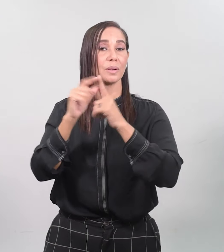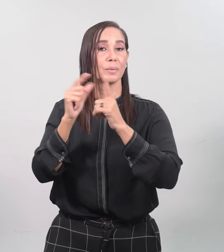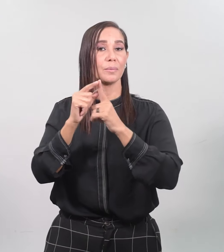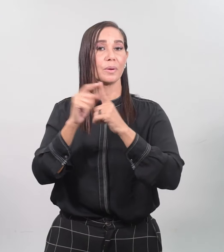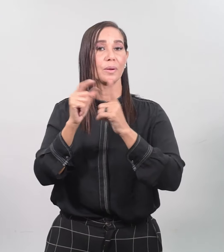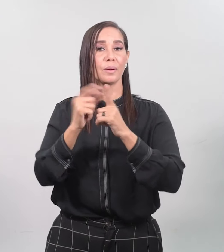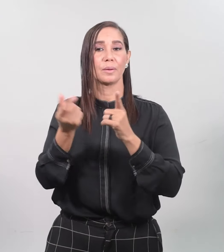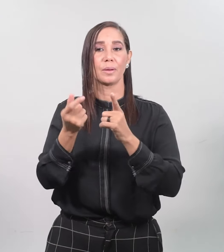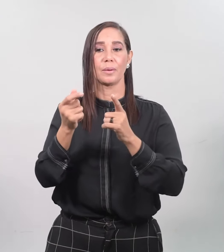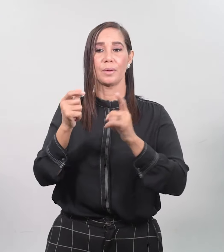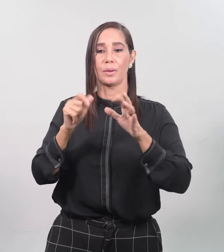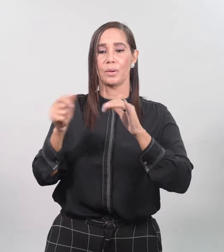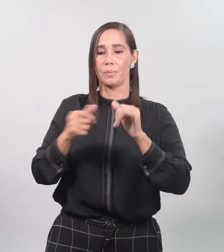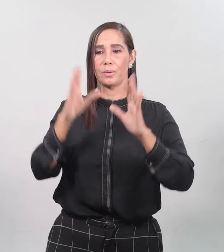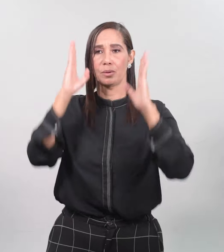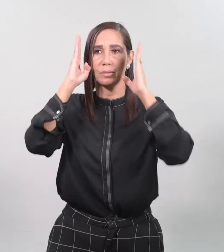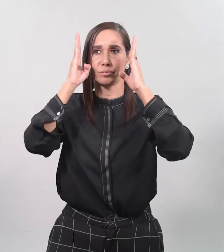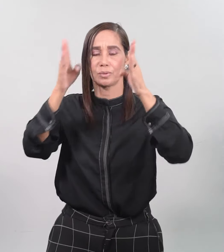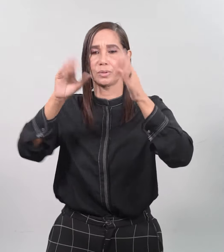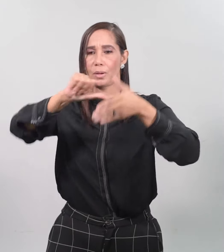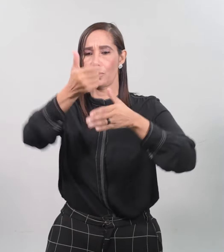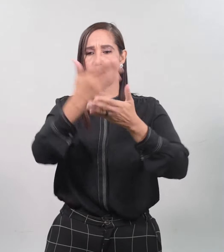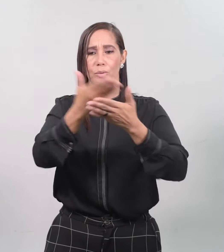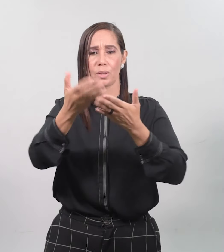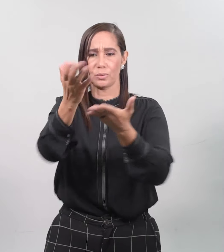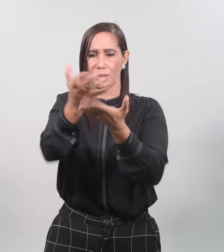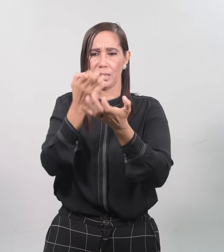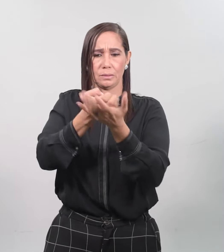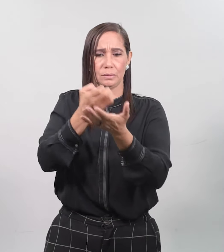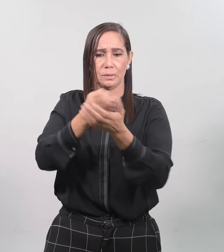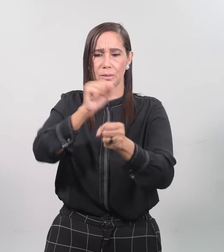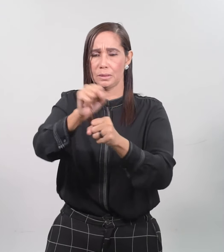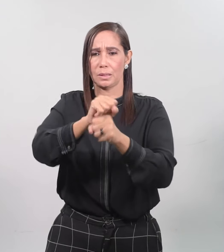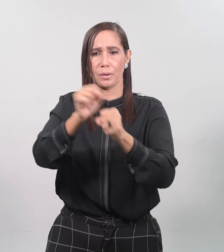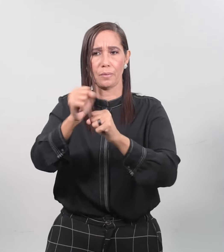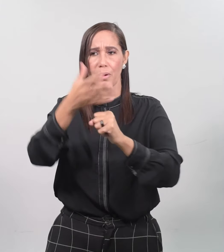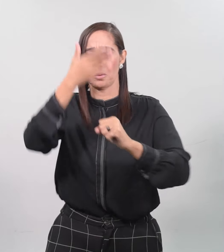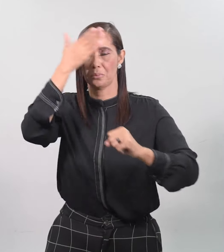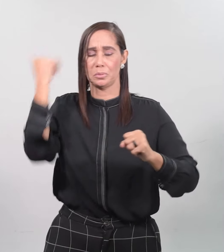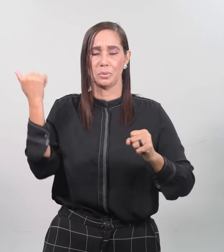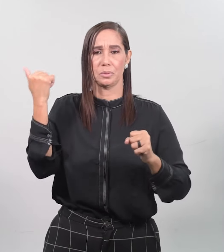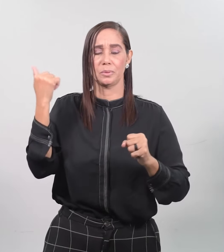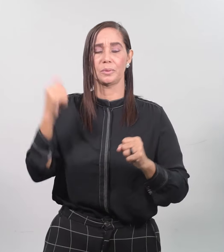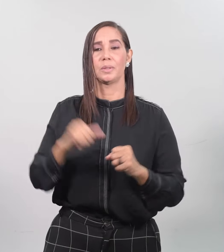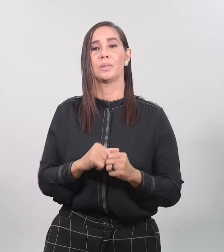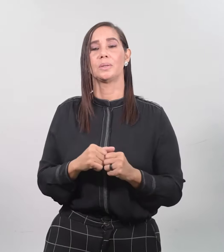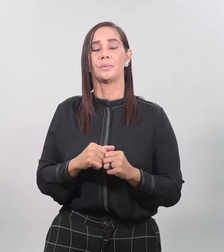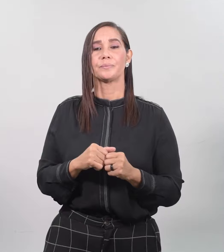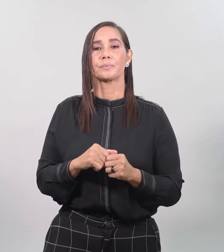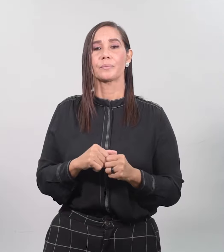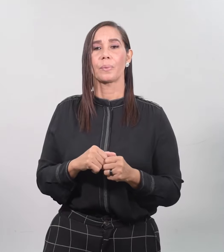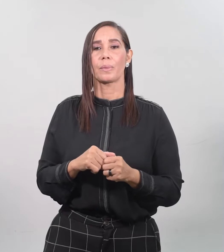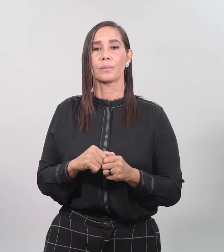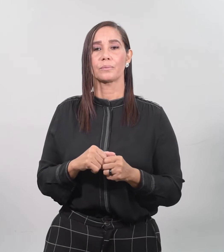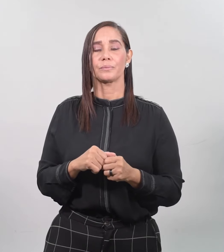los afanes de la vida y la seducción de las riquezas la ahogan y se queda estéril. Lo